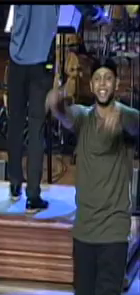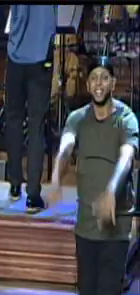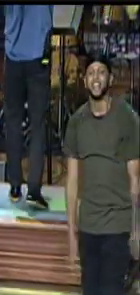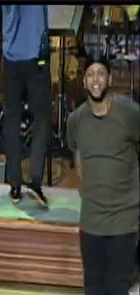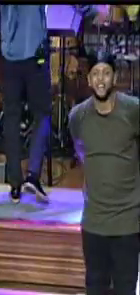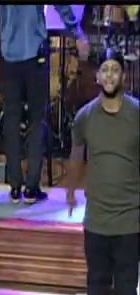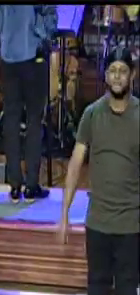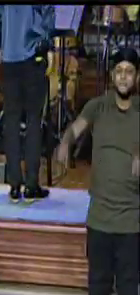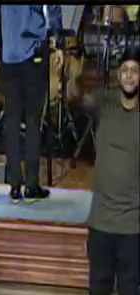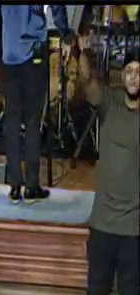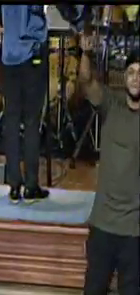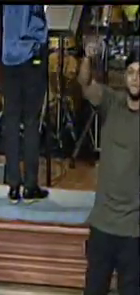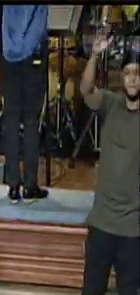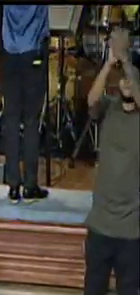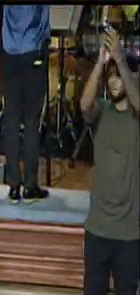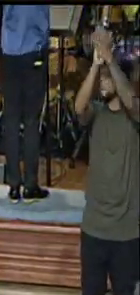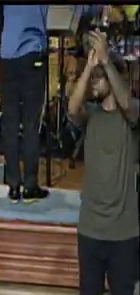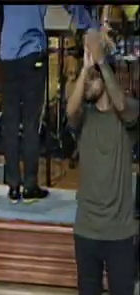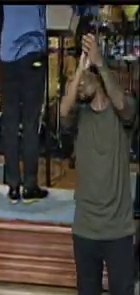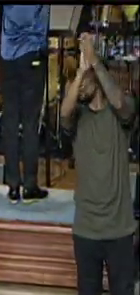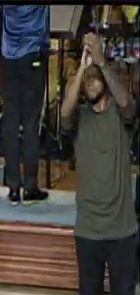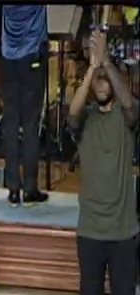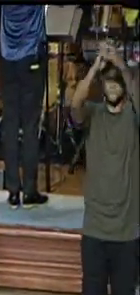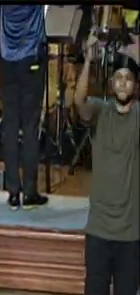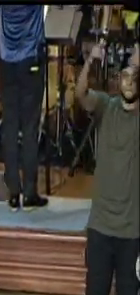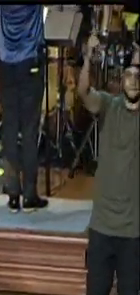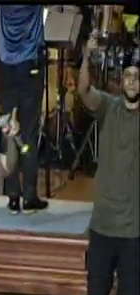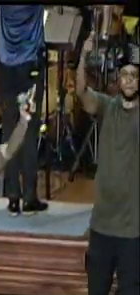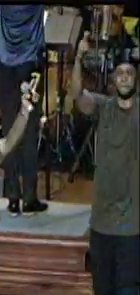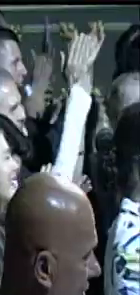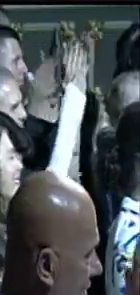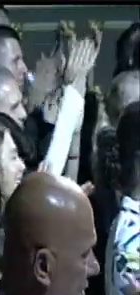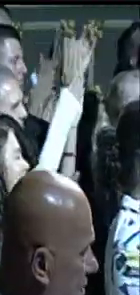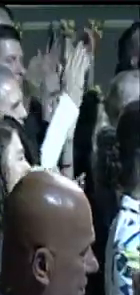Pura vida, los amamos. Pía, grande Pía.